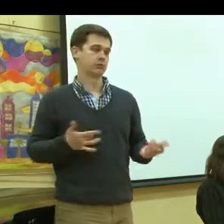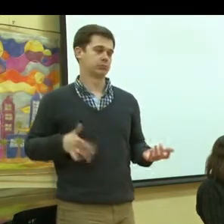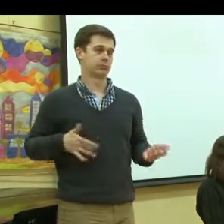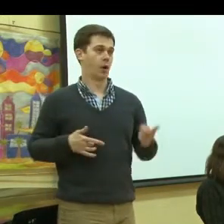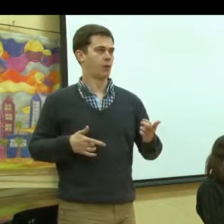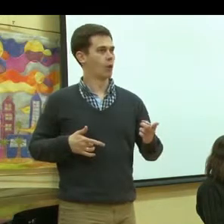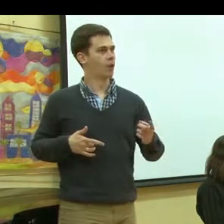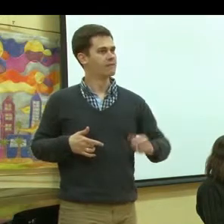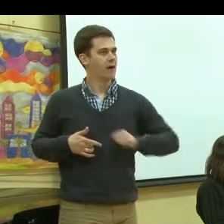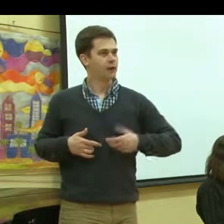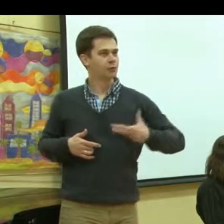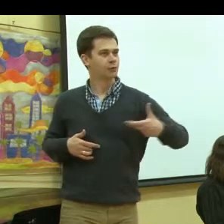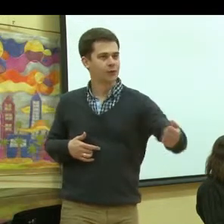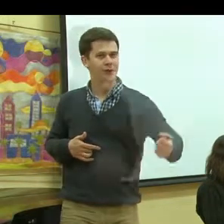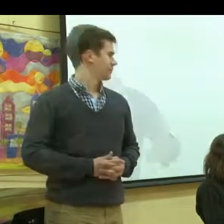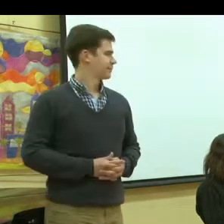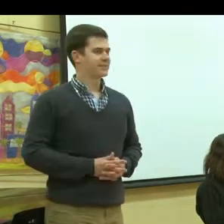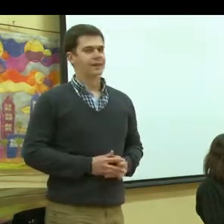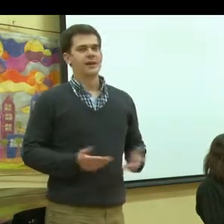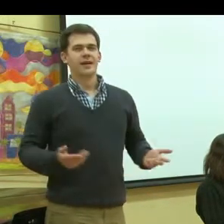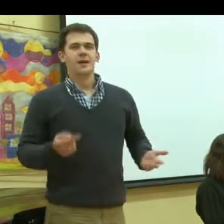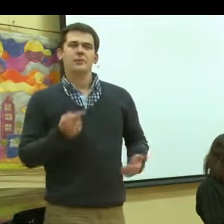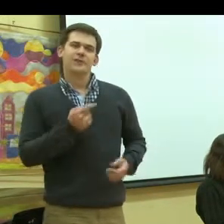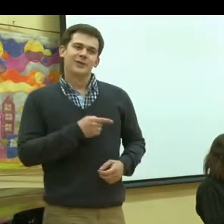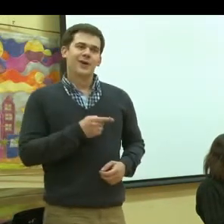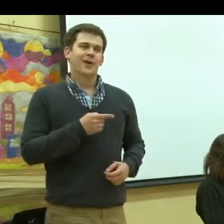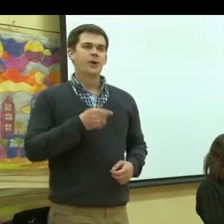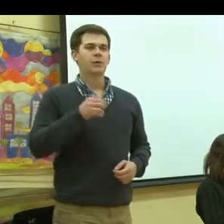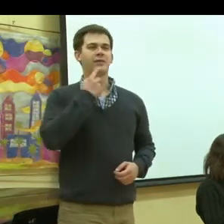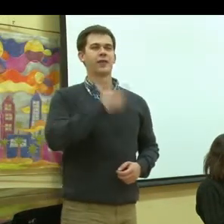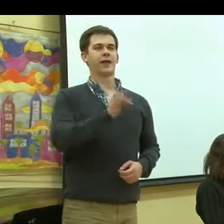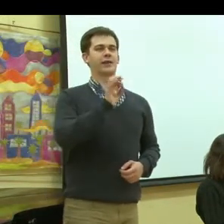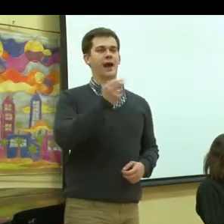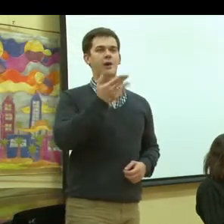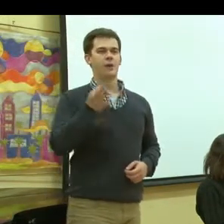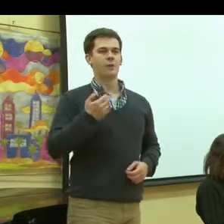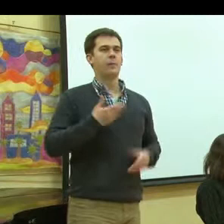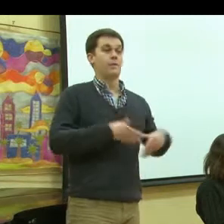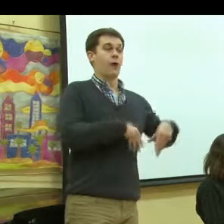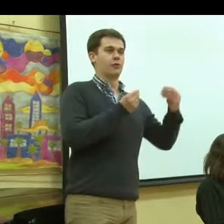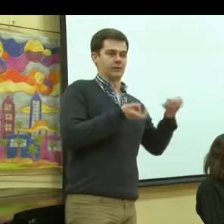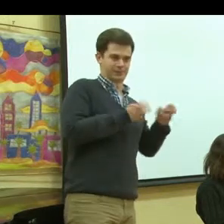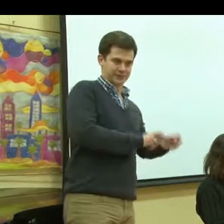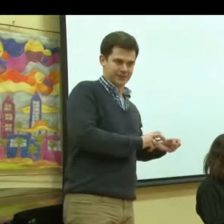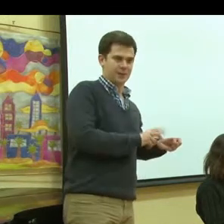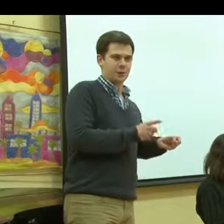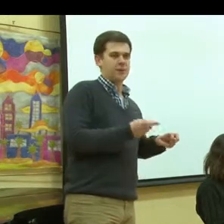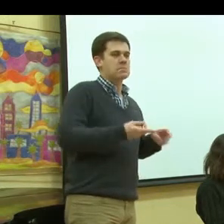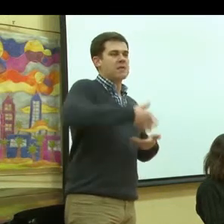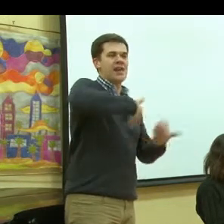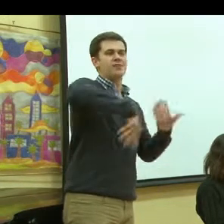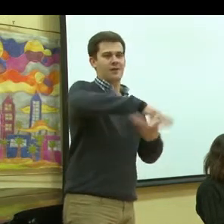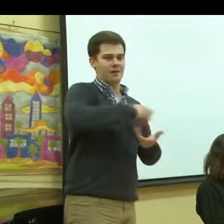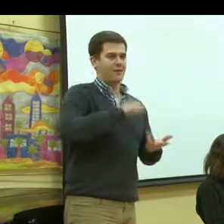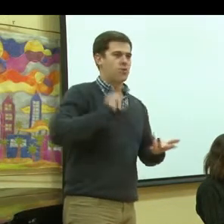właśnie różnych kultur muzycznych rodzi się proto-tango. Tutaj mówimy jakby o tango, tak, o tym proto-tango, który jest takim jakby efektem właśnie